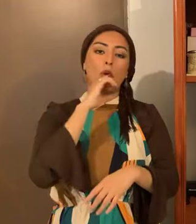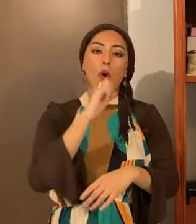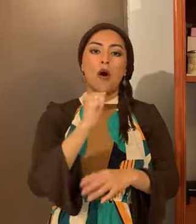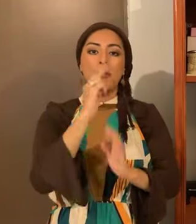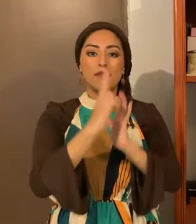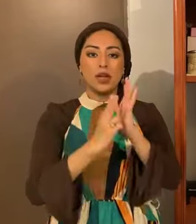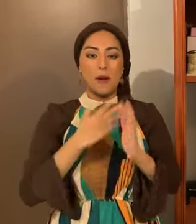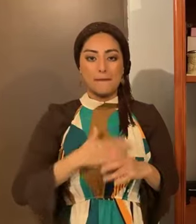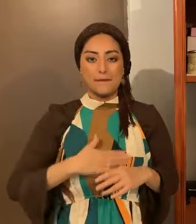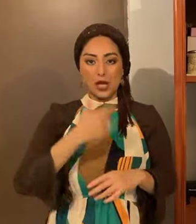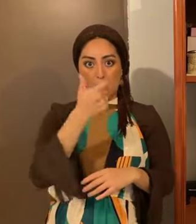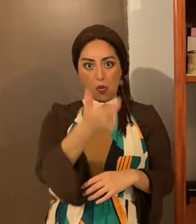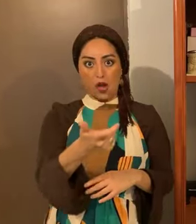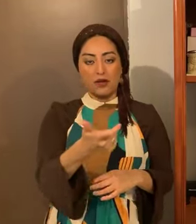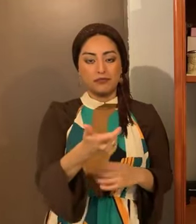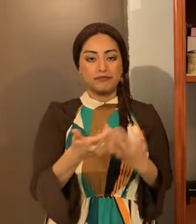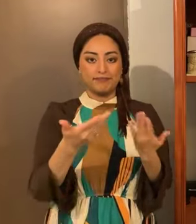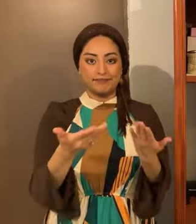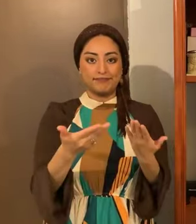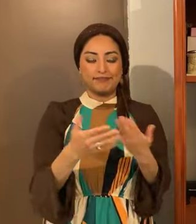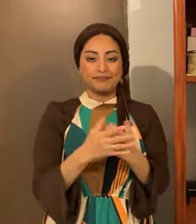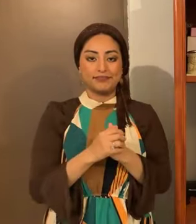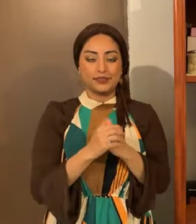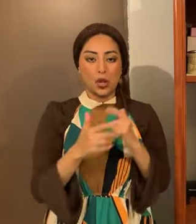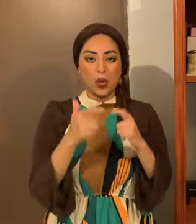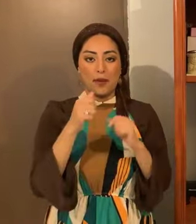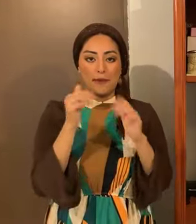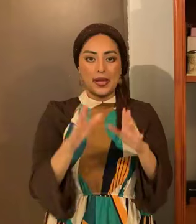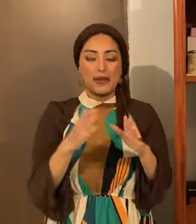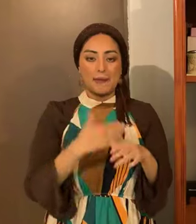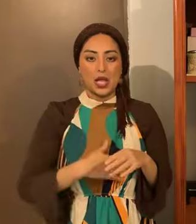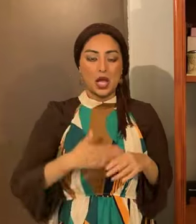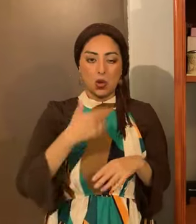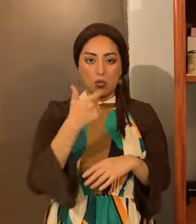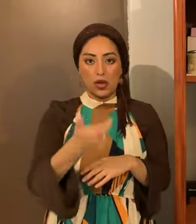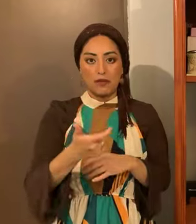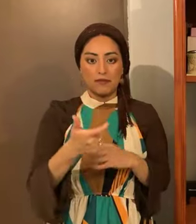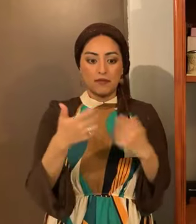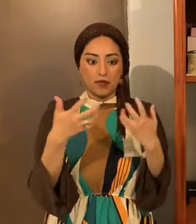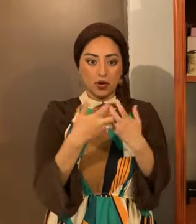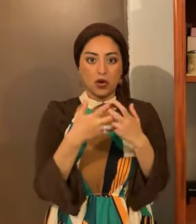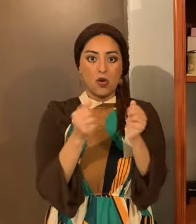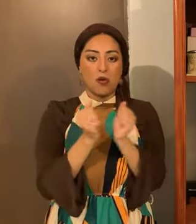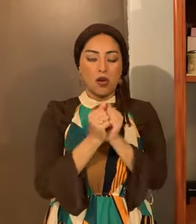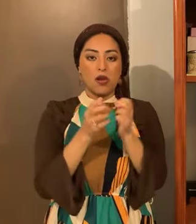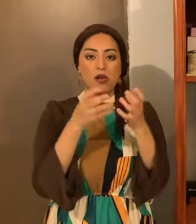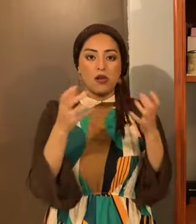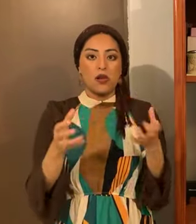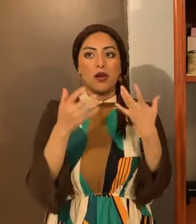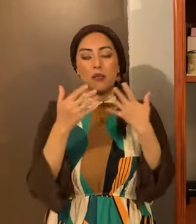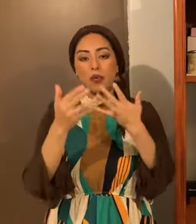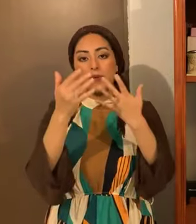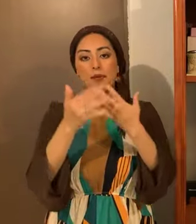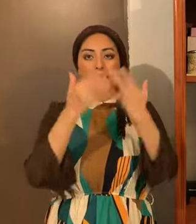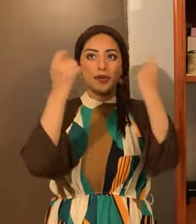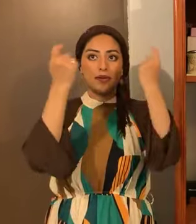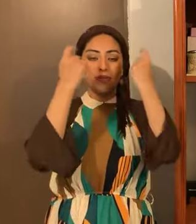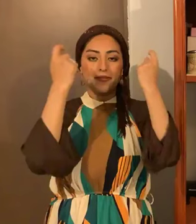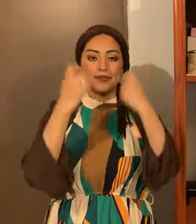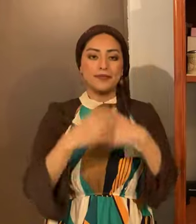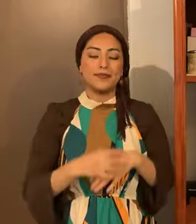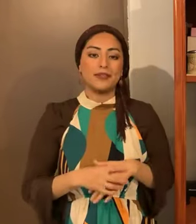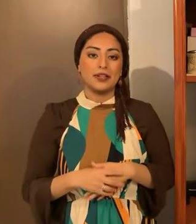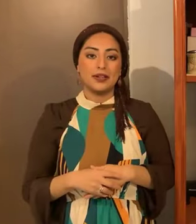bonito, véanlo, se lo recomiendo muchísimo, es de gran bendición, y también tiene que ver mucho precisamente con exaltar al Abba